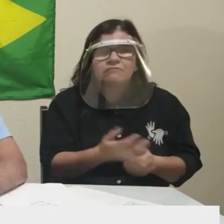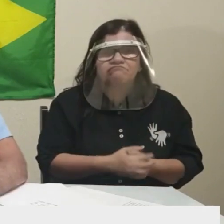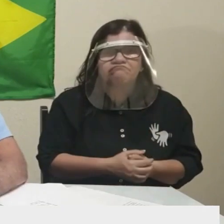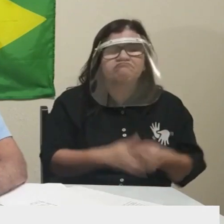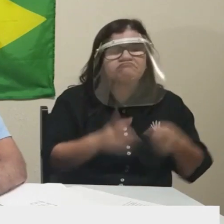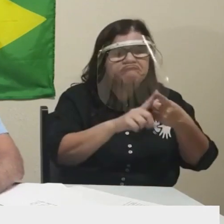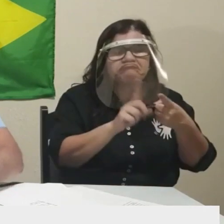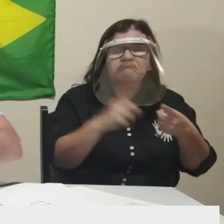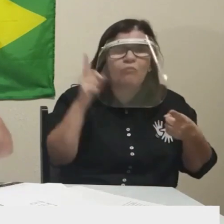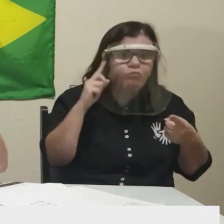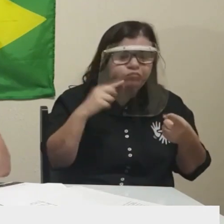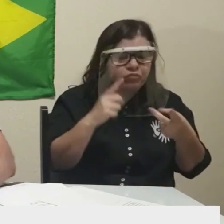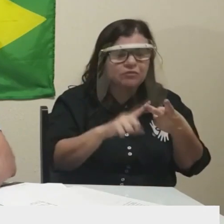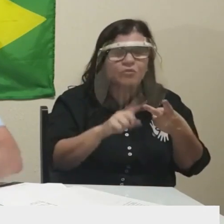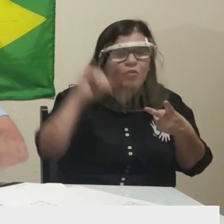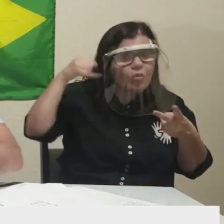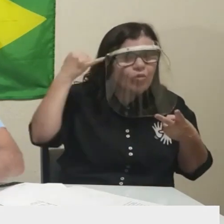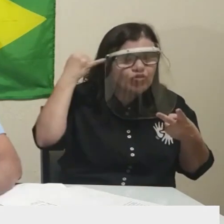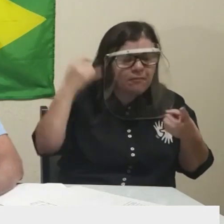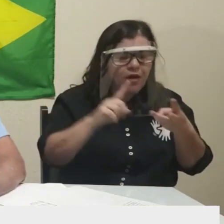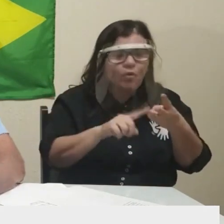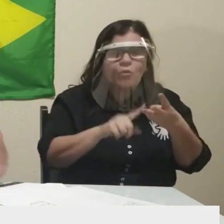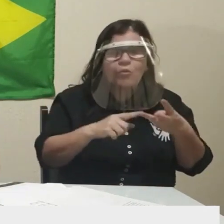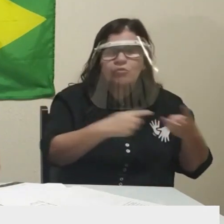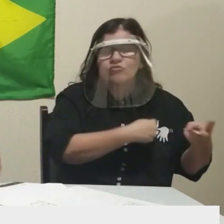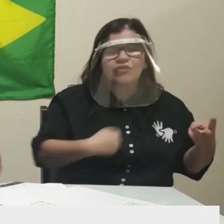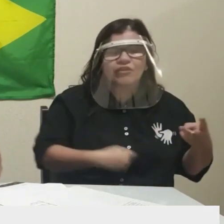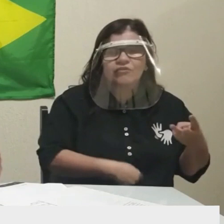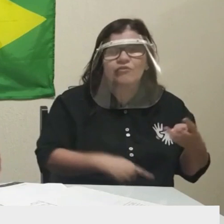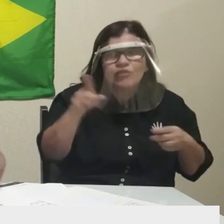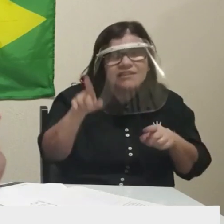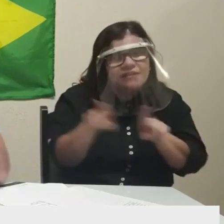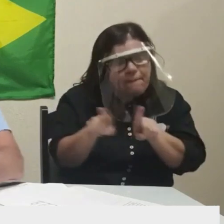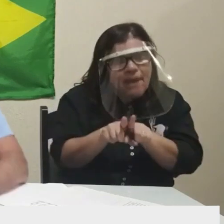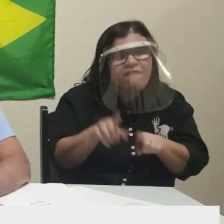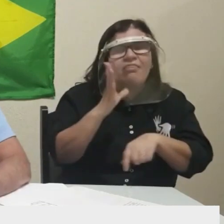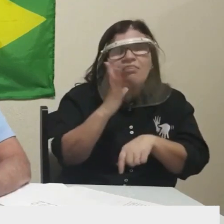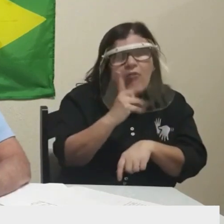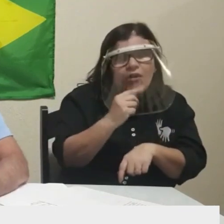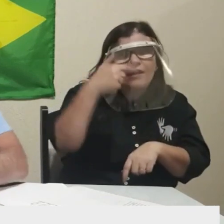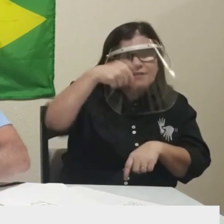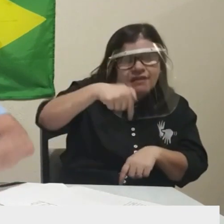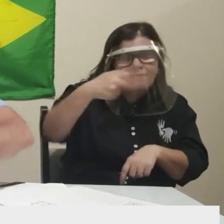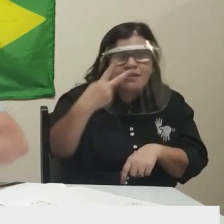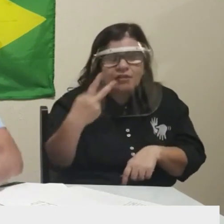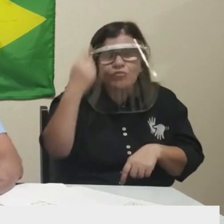país. Vocês, em 72 horas, vão deliberar? Porque eu vetei isso daí. O Congresso derrubou o veto.